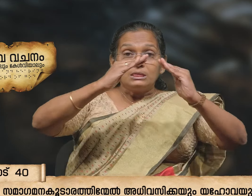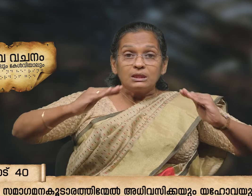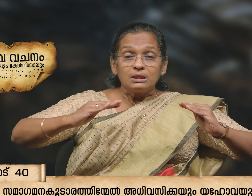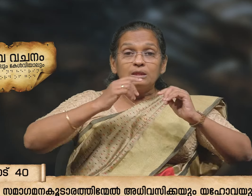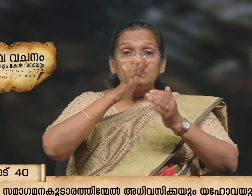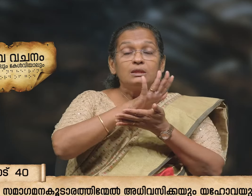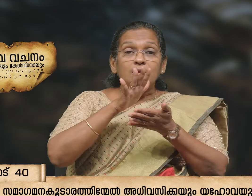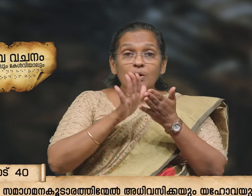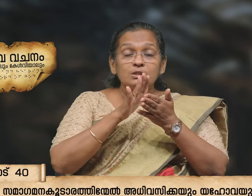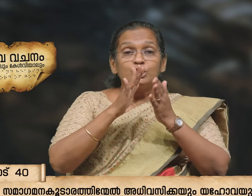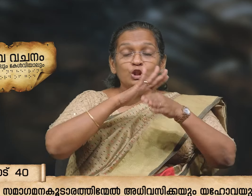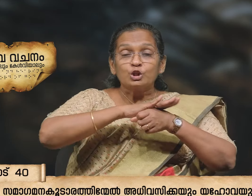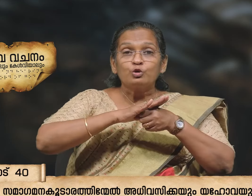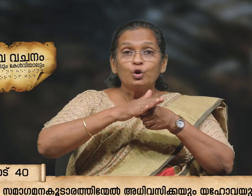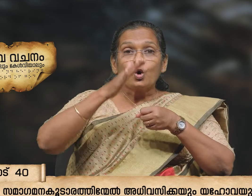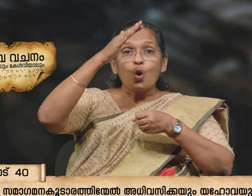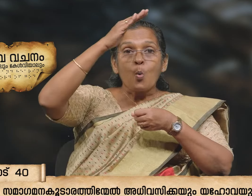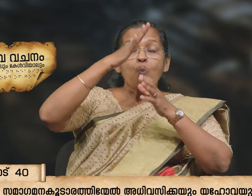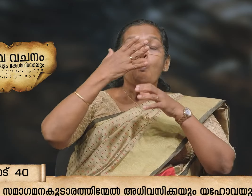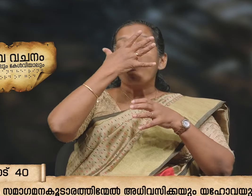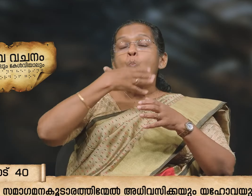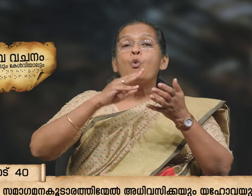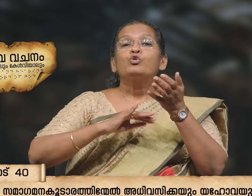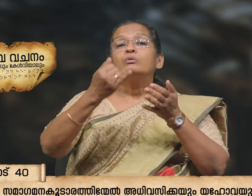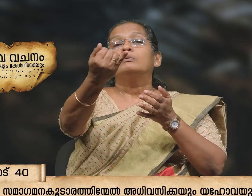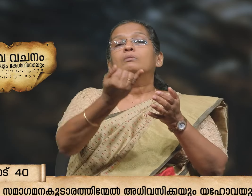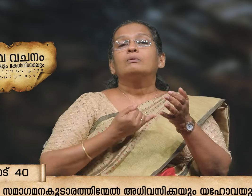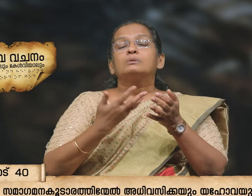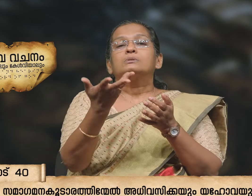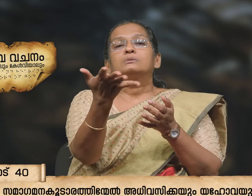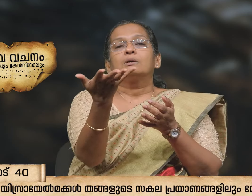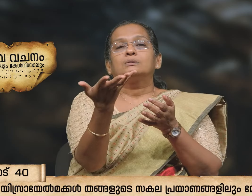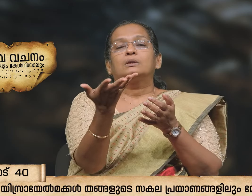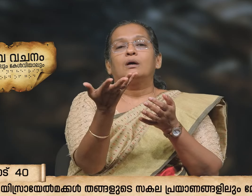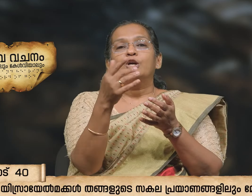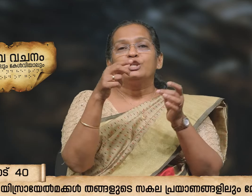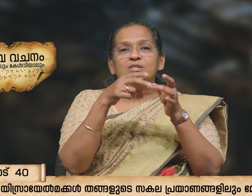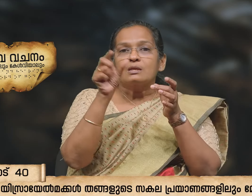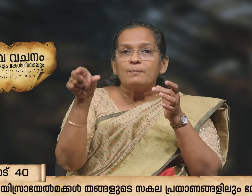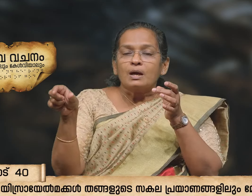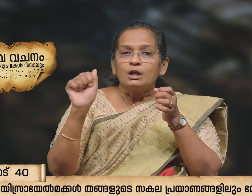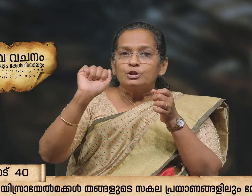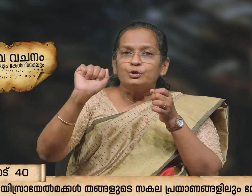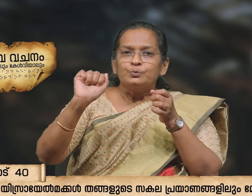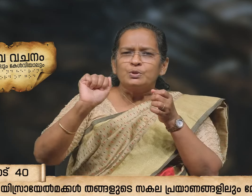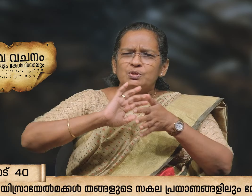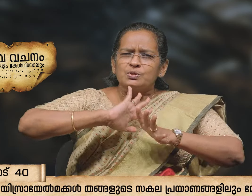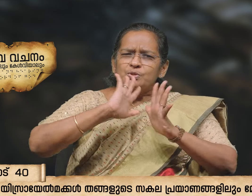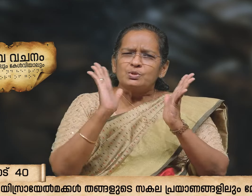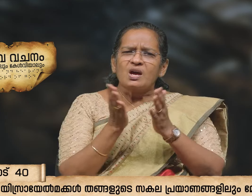ചെയ്തതുകൊണ്ട് മോശയ്ക്ക് അകത്ത് കടപ്പാൻ കഴിഞ്ഞില്ല. ഇസ്രായേൽ മക്കൾ തങ്ങളുടെ സകല